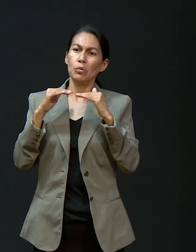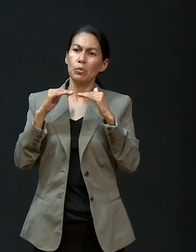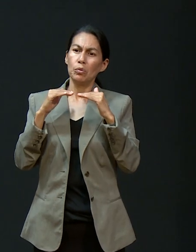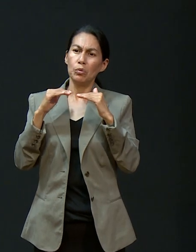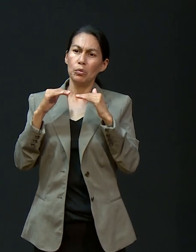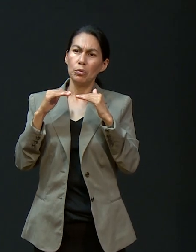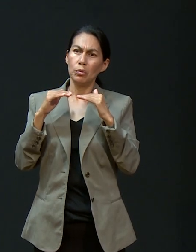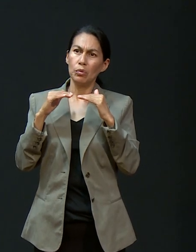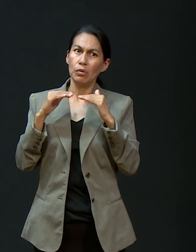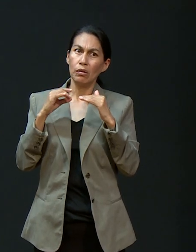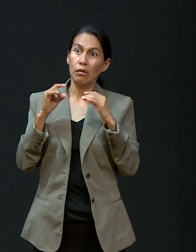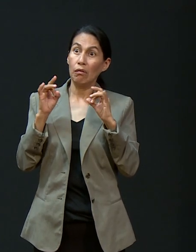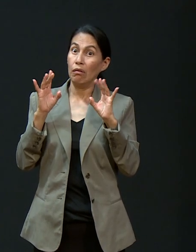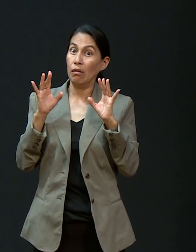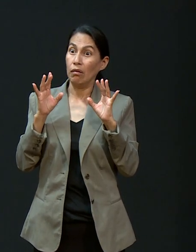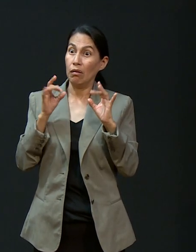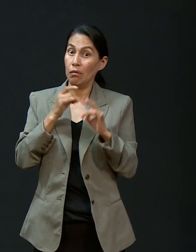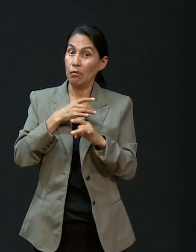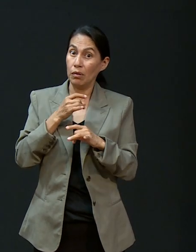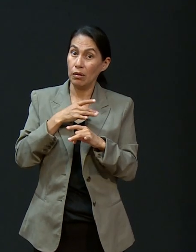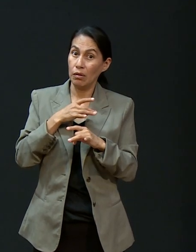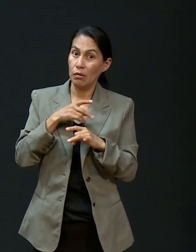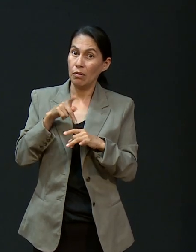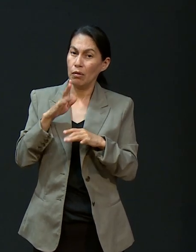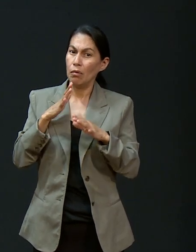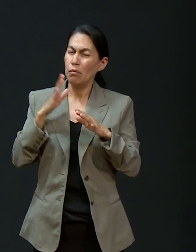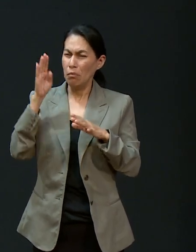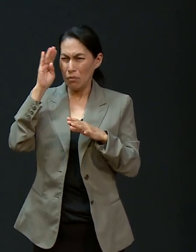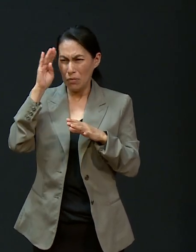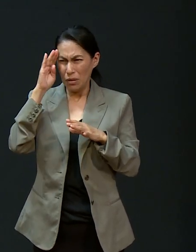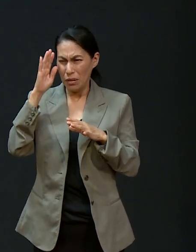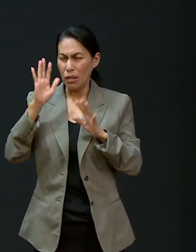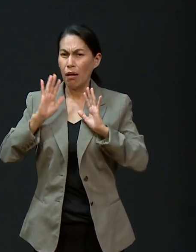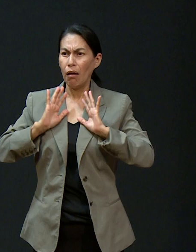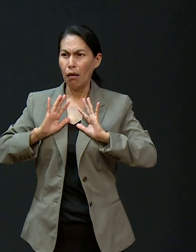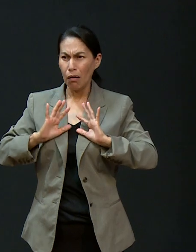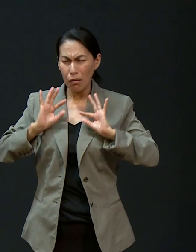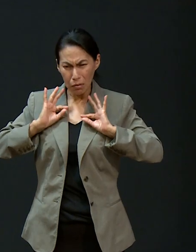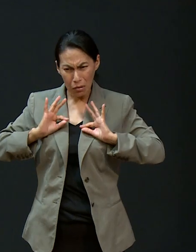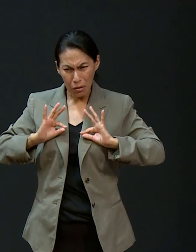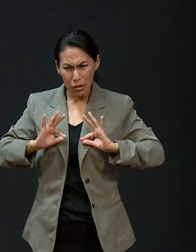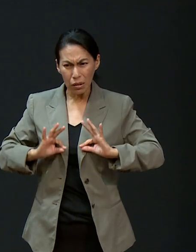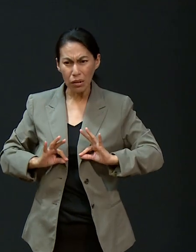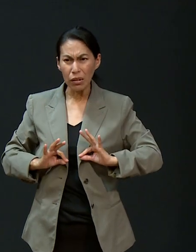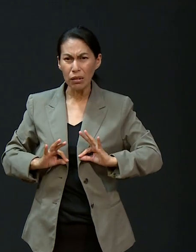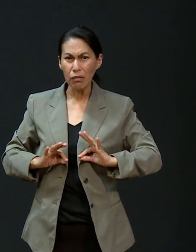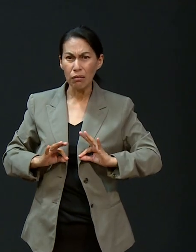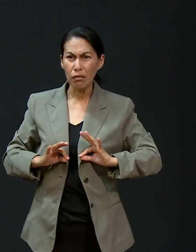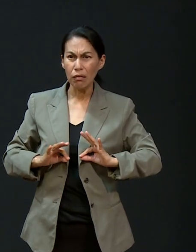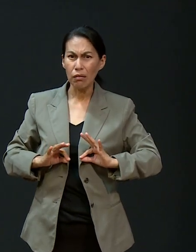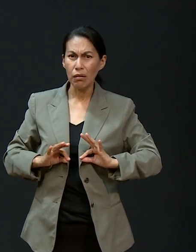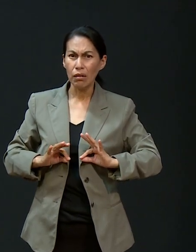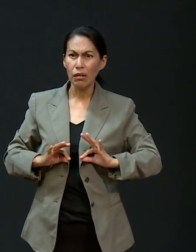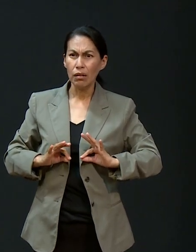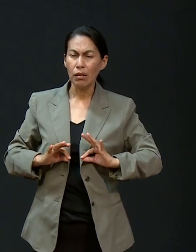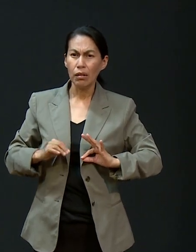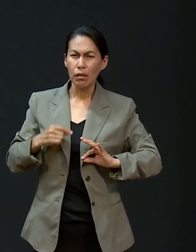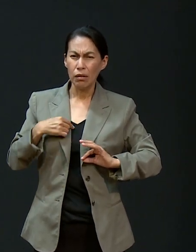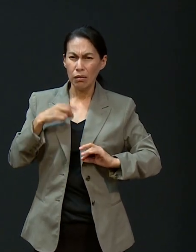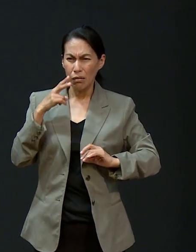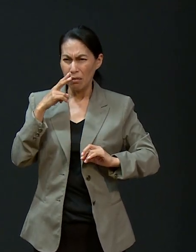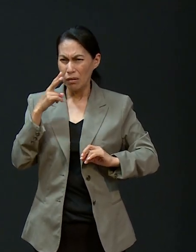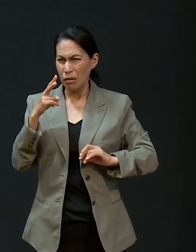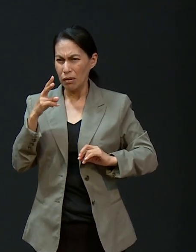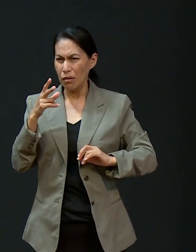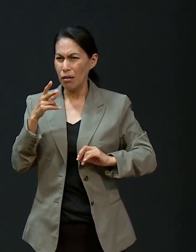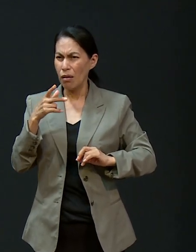y comencé a tener miedo. Pero pensé, tengo que acalmarme, pues estoy solo. Y